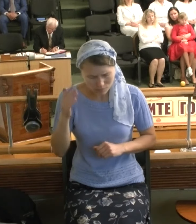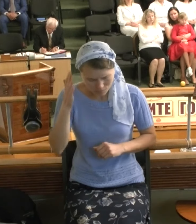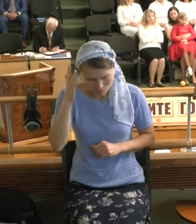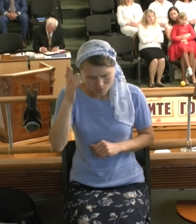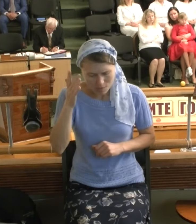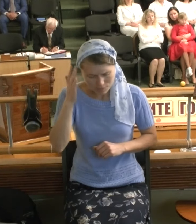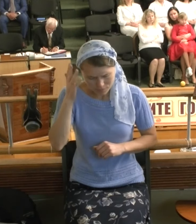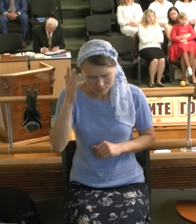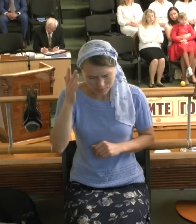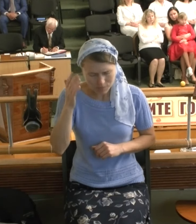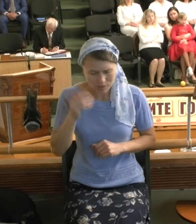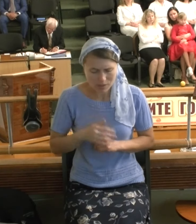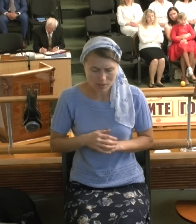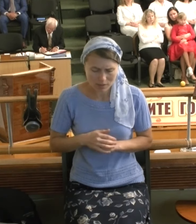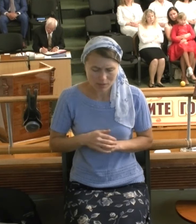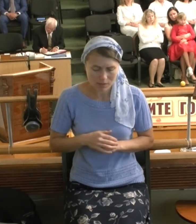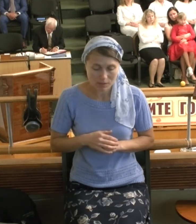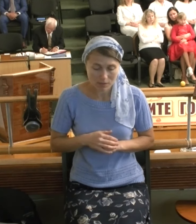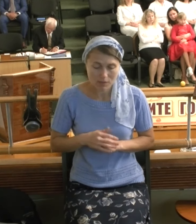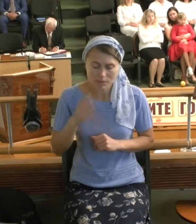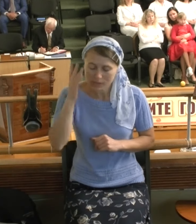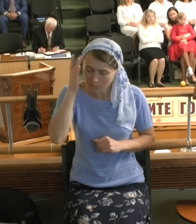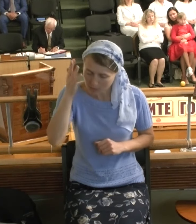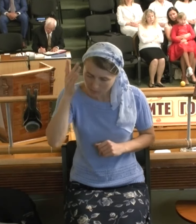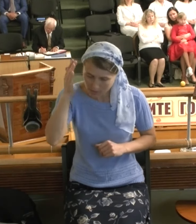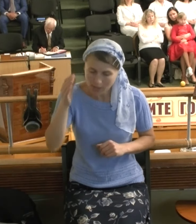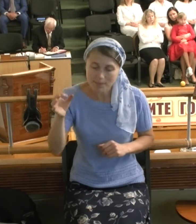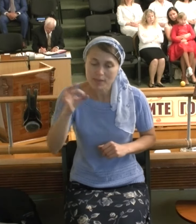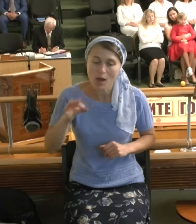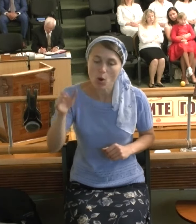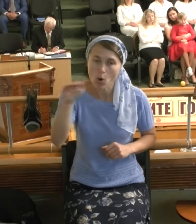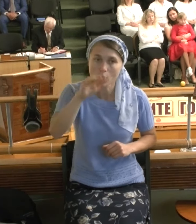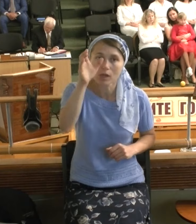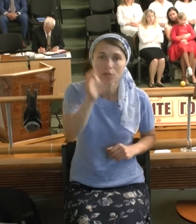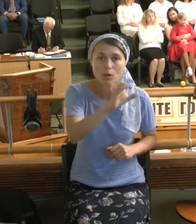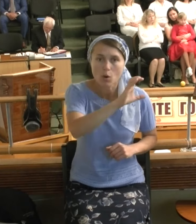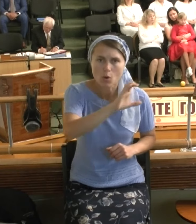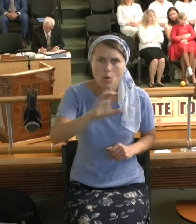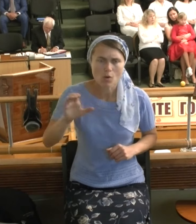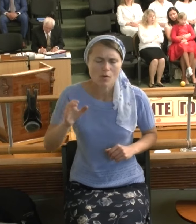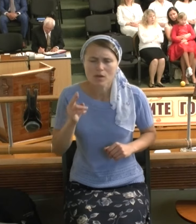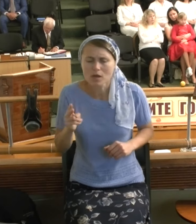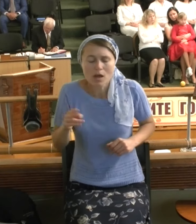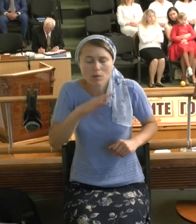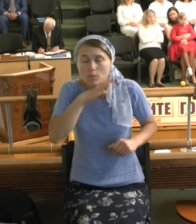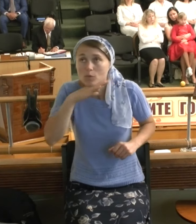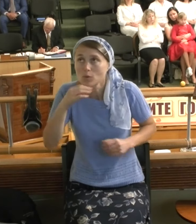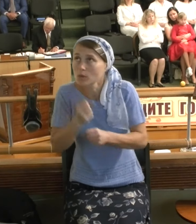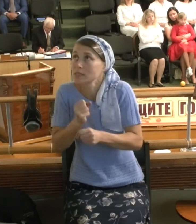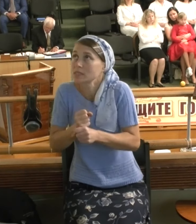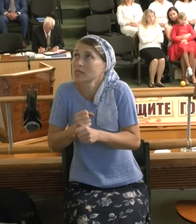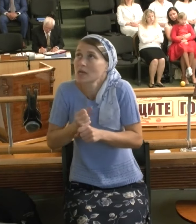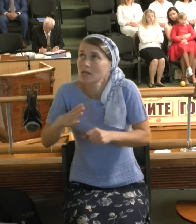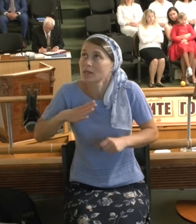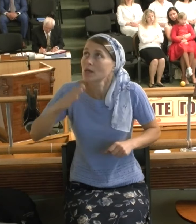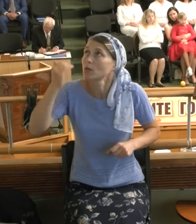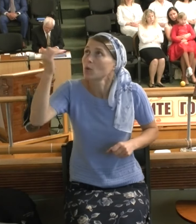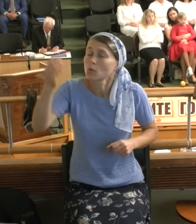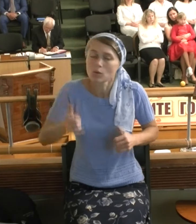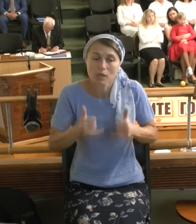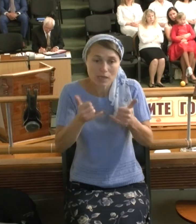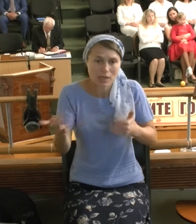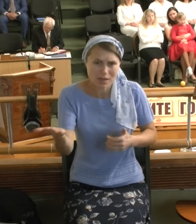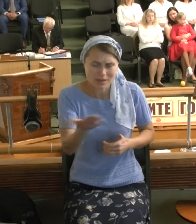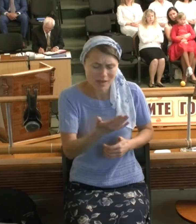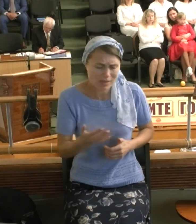уснуть спокойно не дают. Воспоминания о Голгофе, как много сделал он для нас, как мы